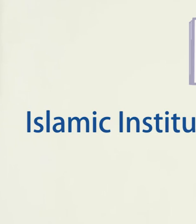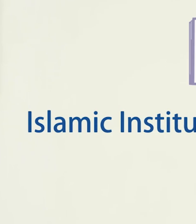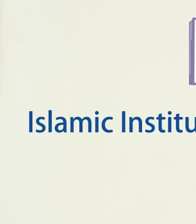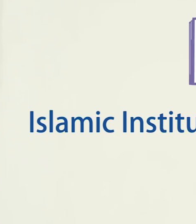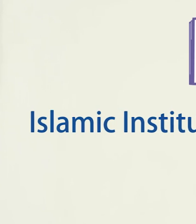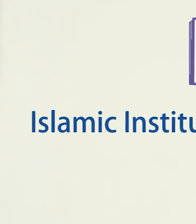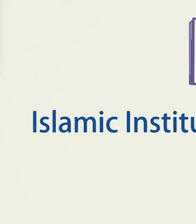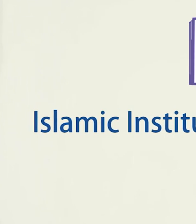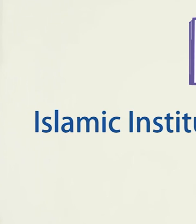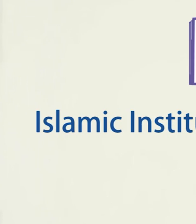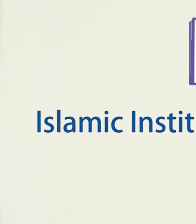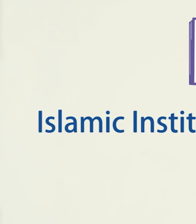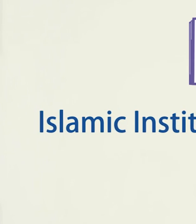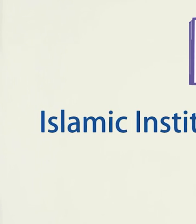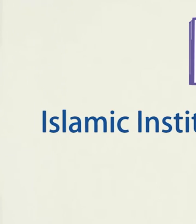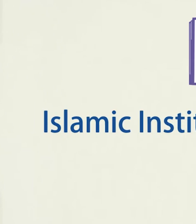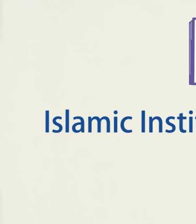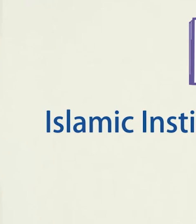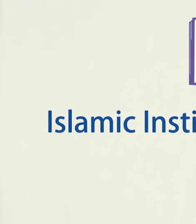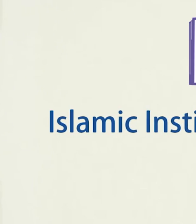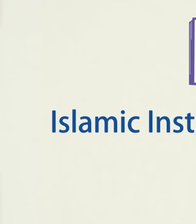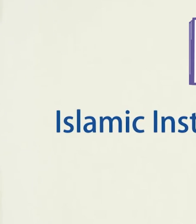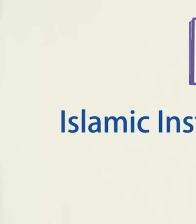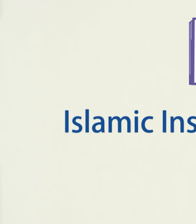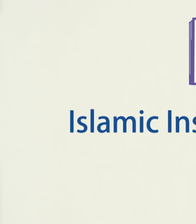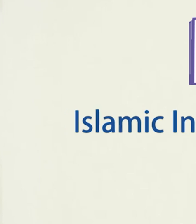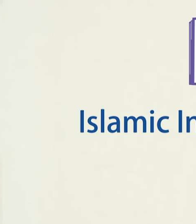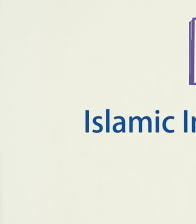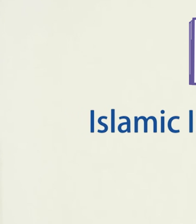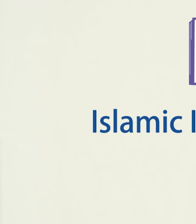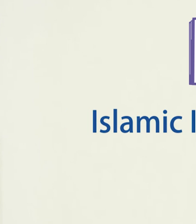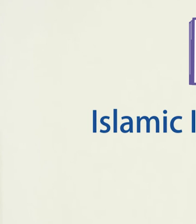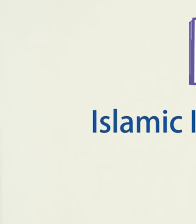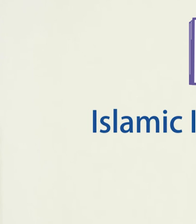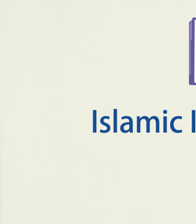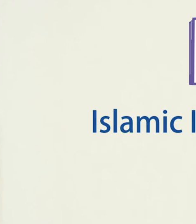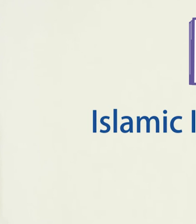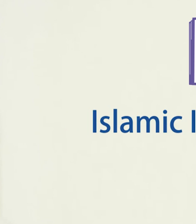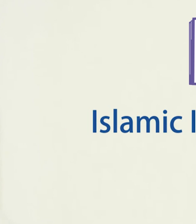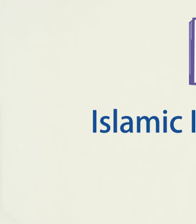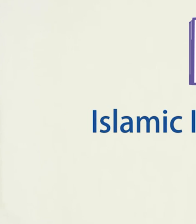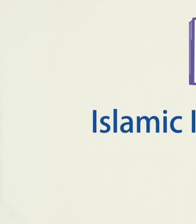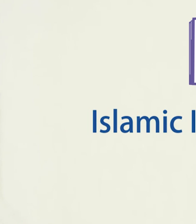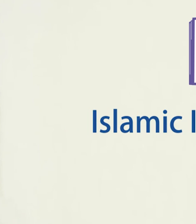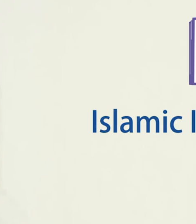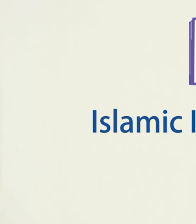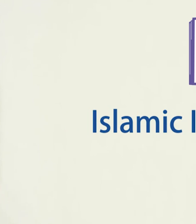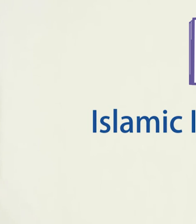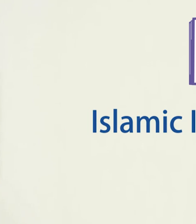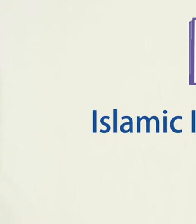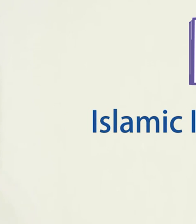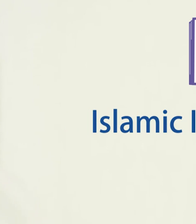أعوذ بالله من الشيطان الرجيم شهر رمضان الذي أنزل فيه القرآن هدى